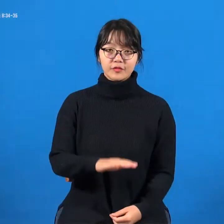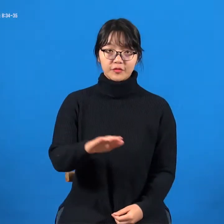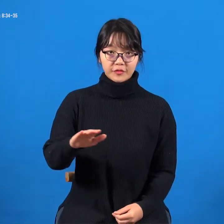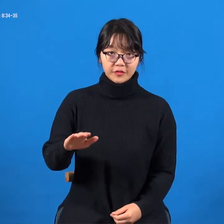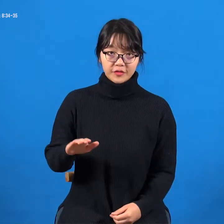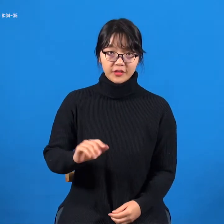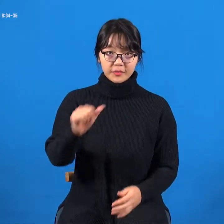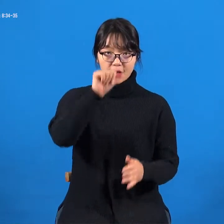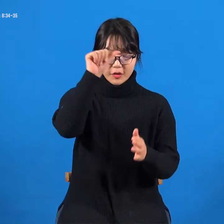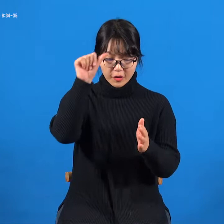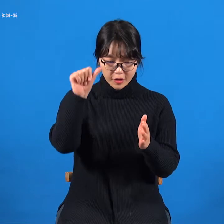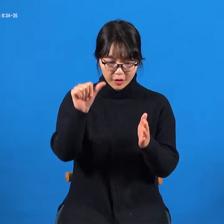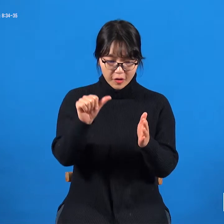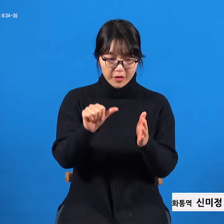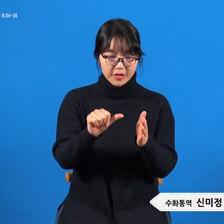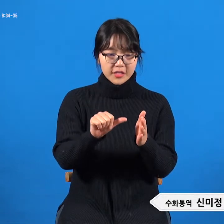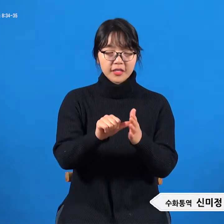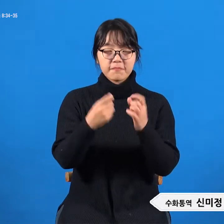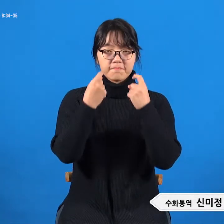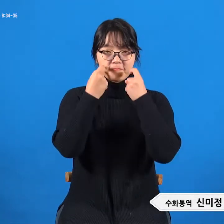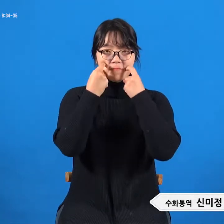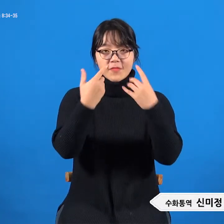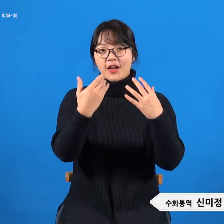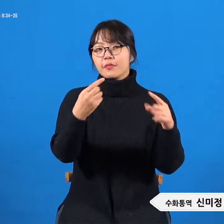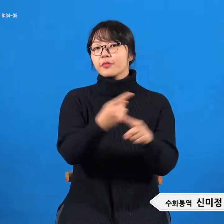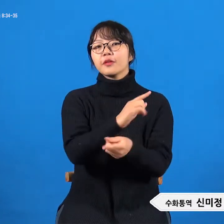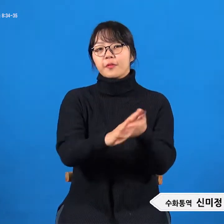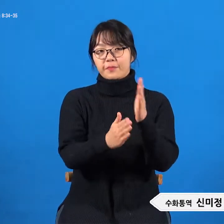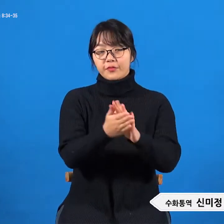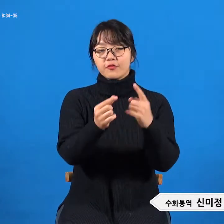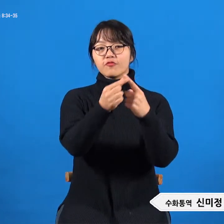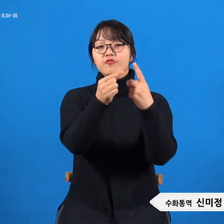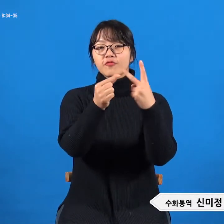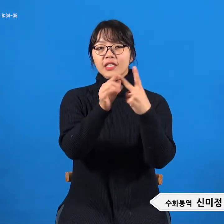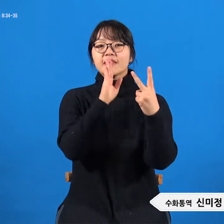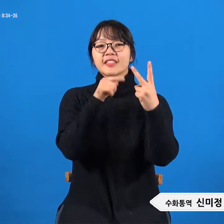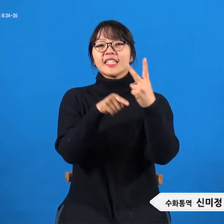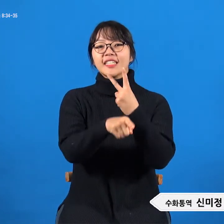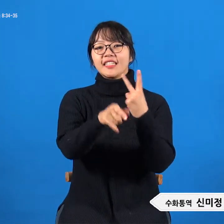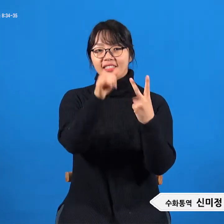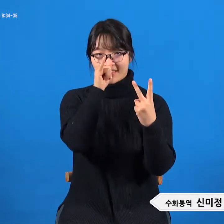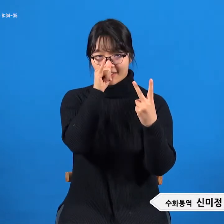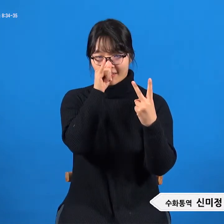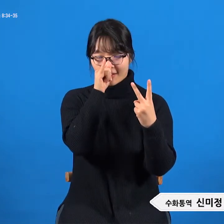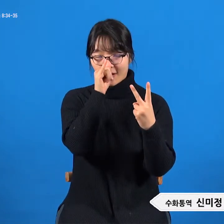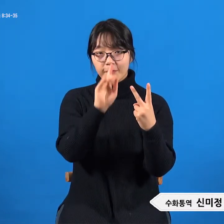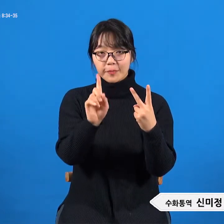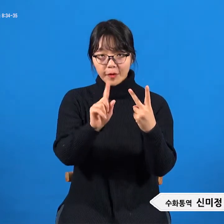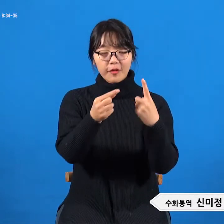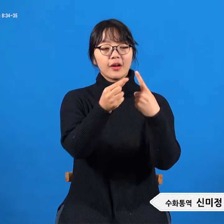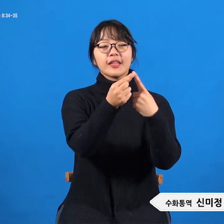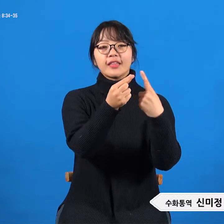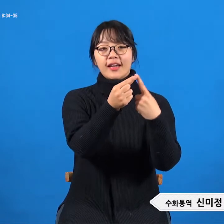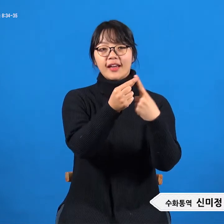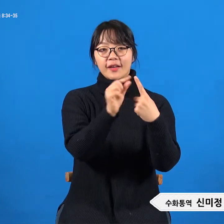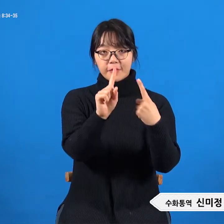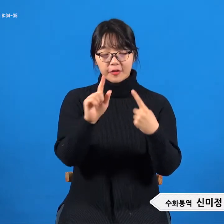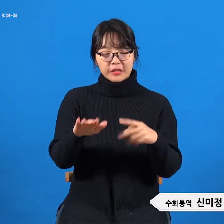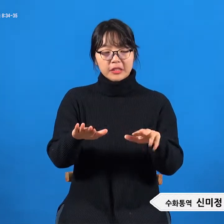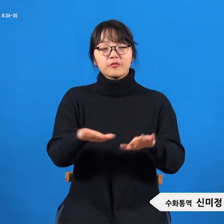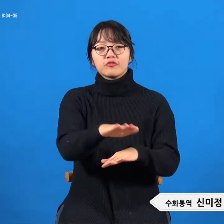우리 인생에 변하지 않는 확실한 절대적인 두 가지의 진리가 존재합니다. 하나는